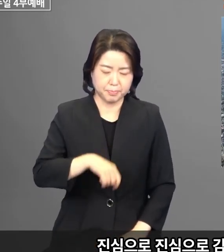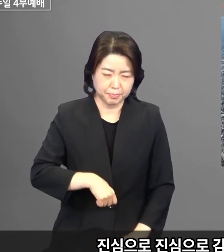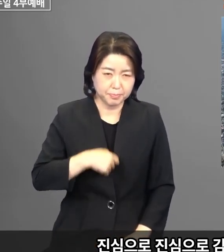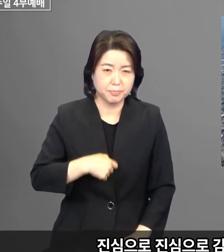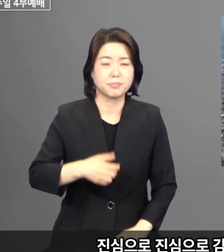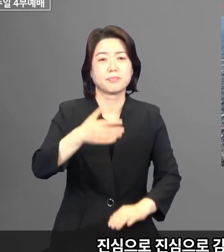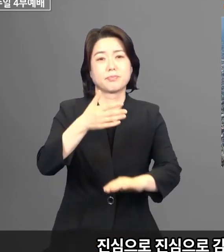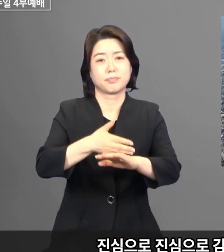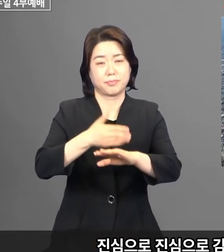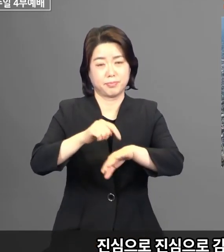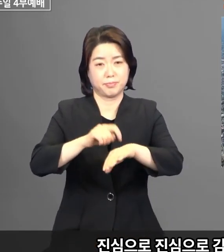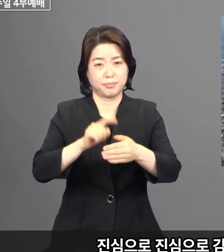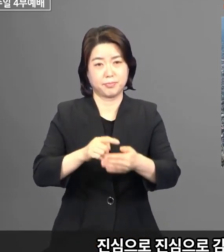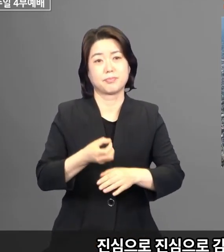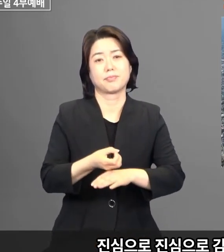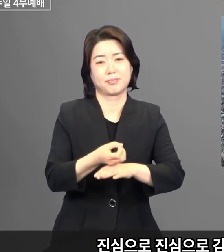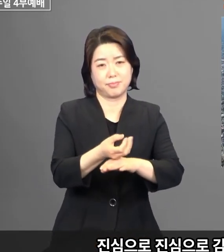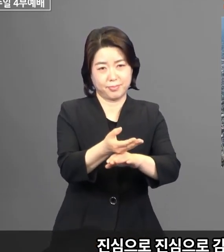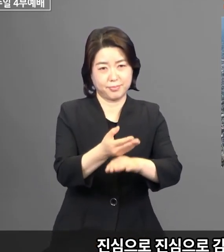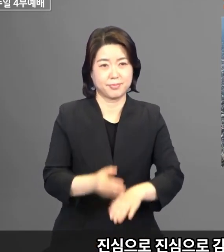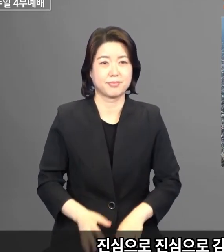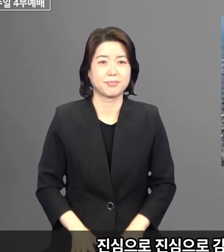진심으로 감사의 마음을 전합니다.